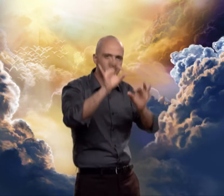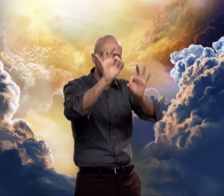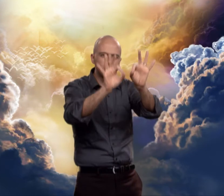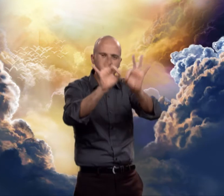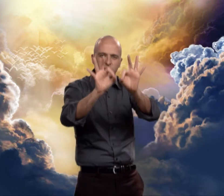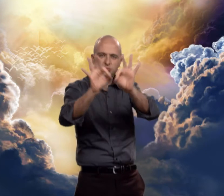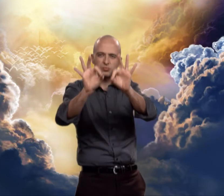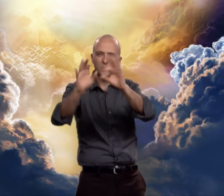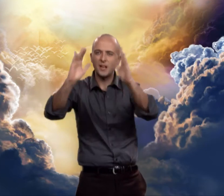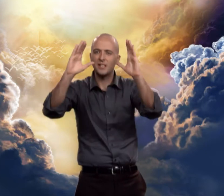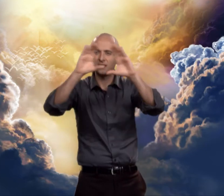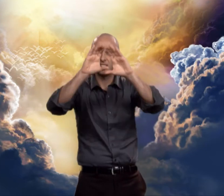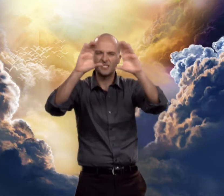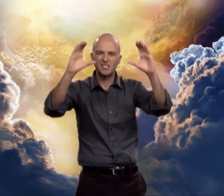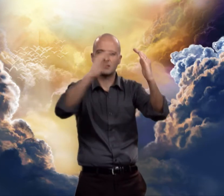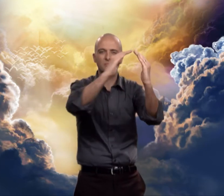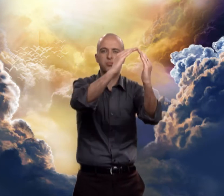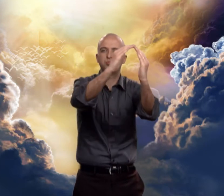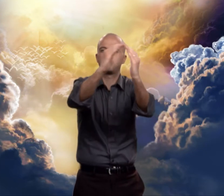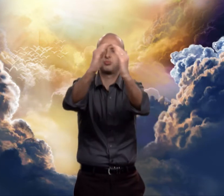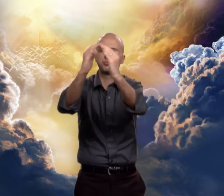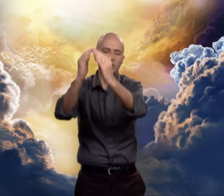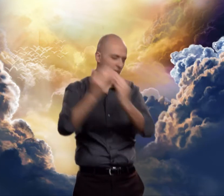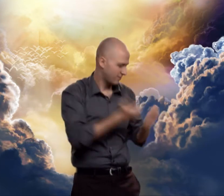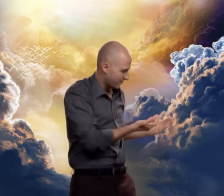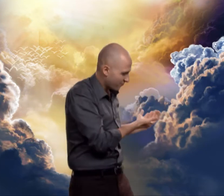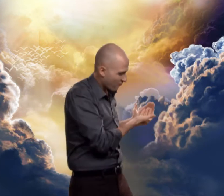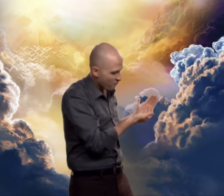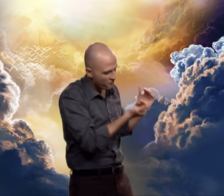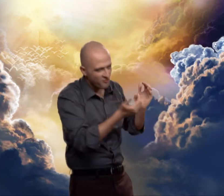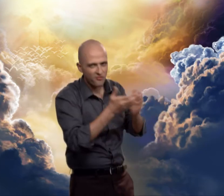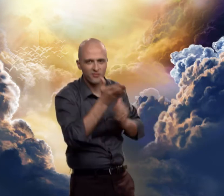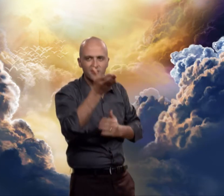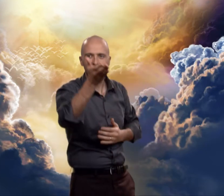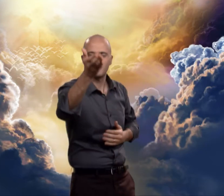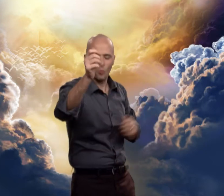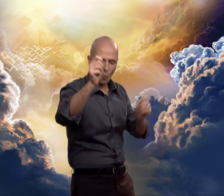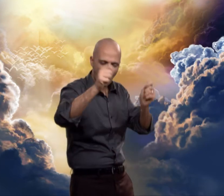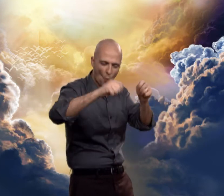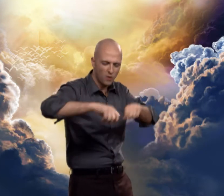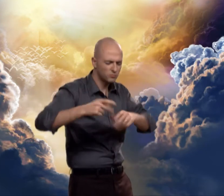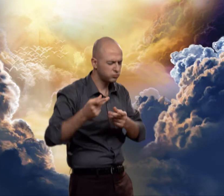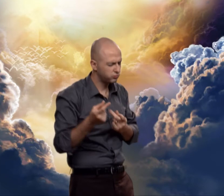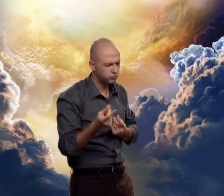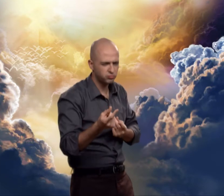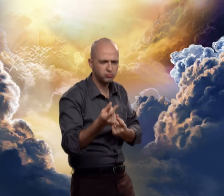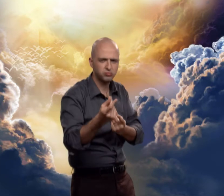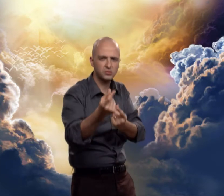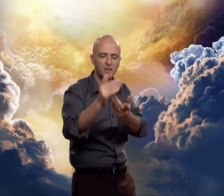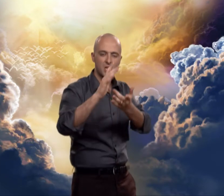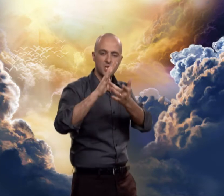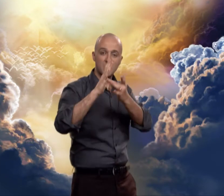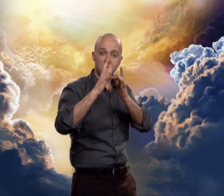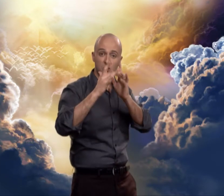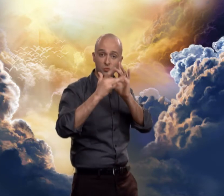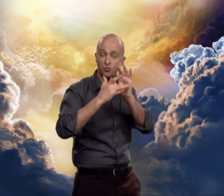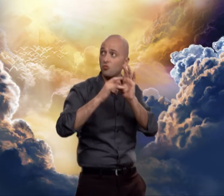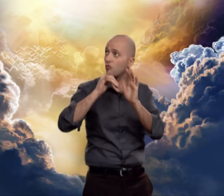Adão, estão prestes a se encontrar. O Filho de Deus recebe o Pai de nossa raça, o ser que ele criou,